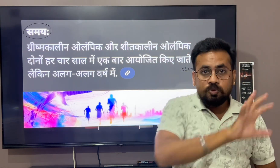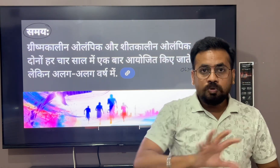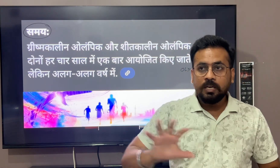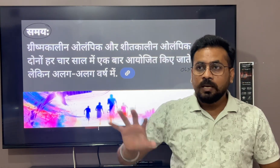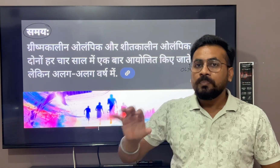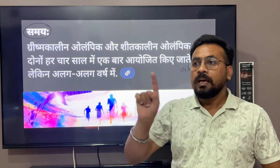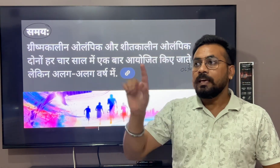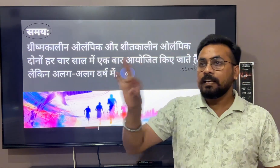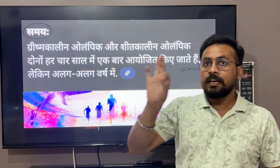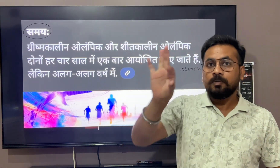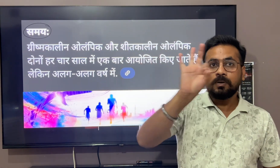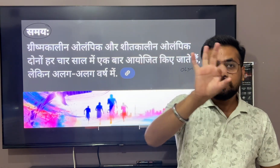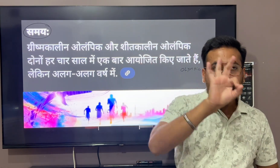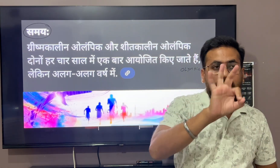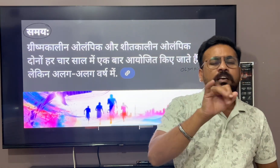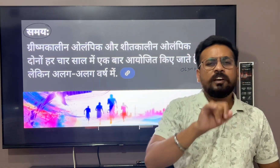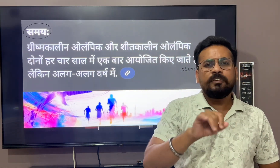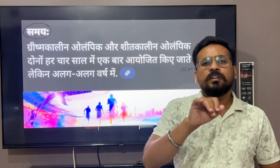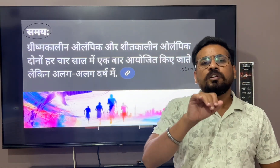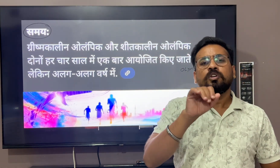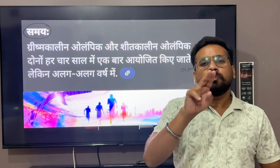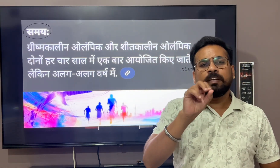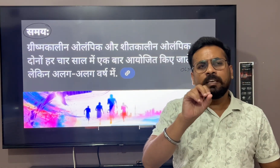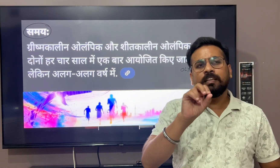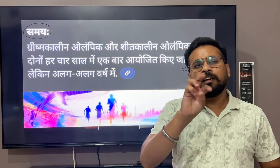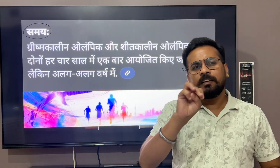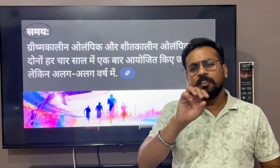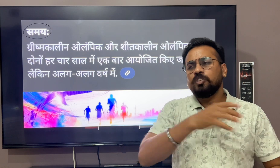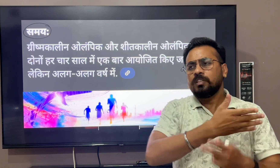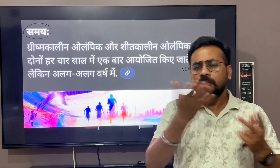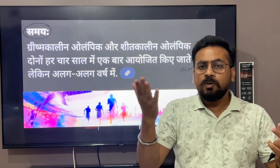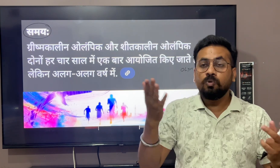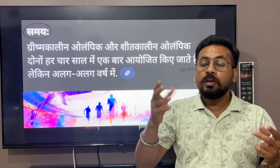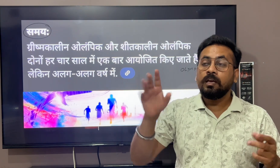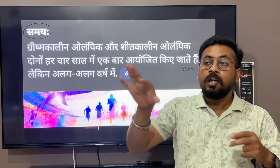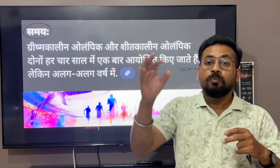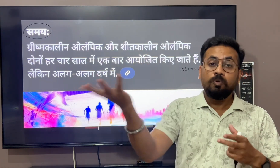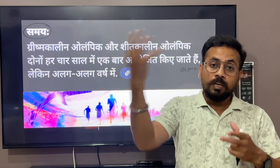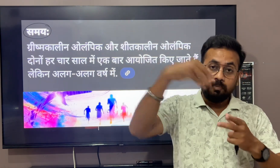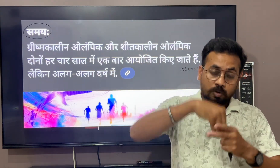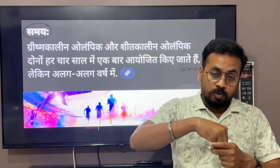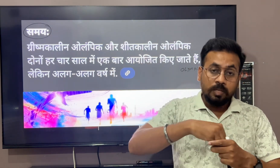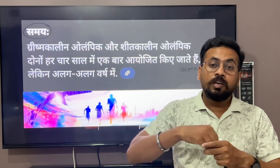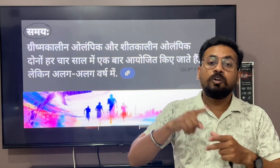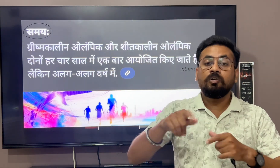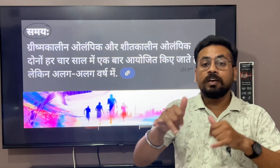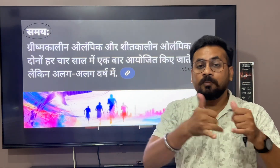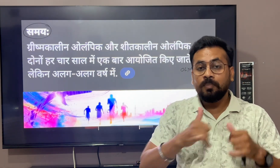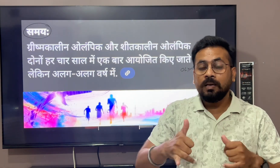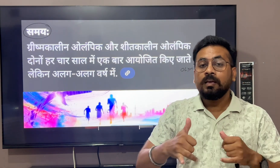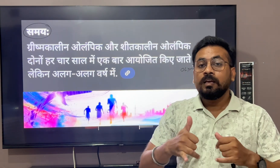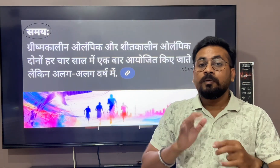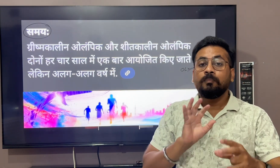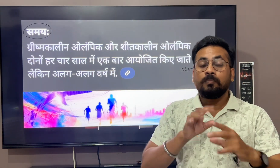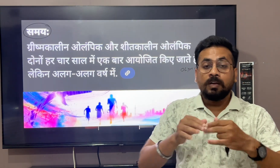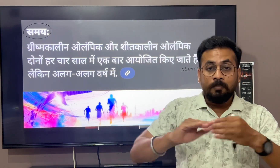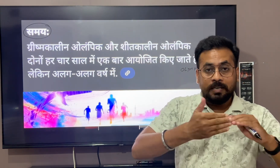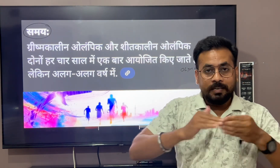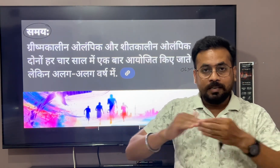के एक पर्सन या फिर 20-30 जितने भी लोग हैं वो इन्वॉल्व होते हैं और गेम में कम्पीट करते